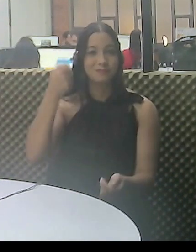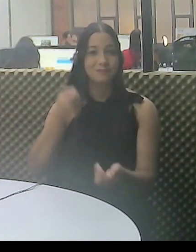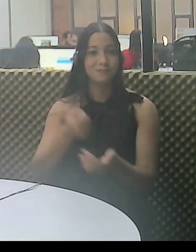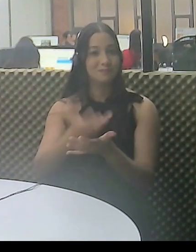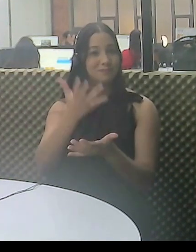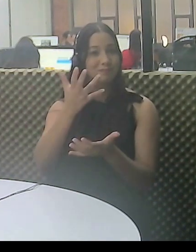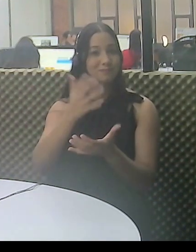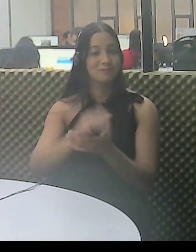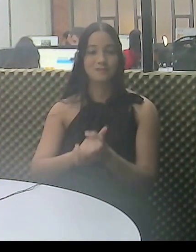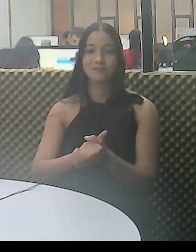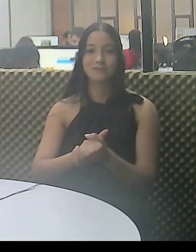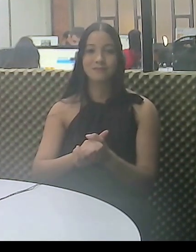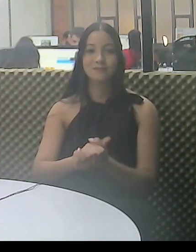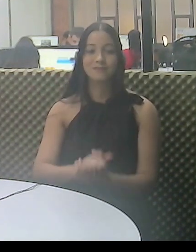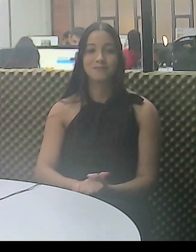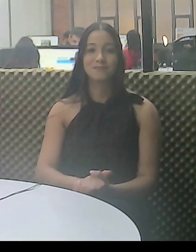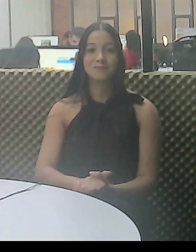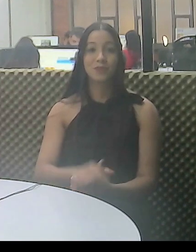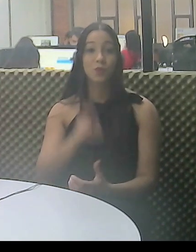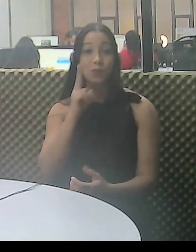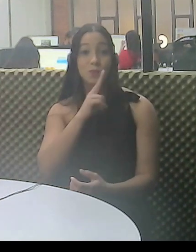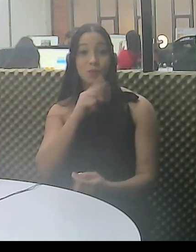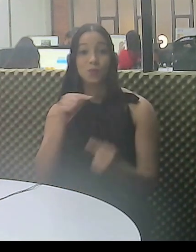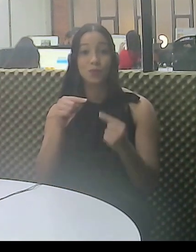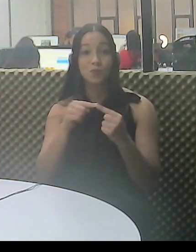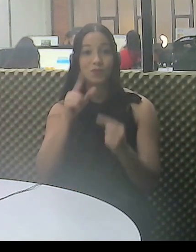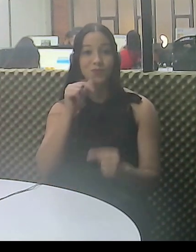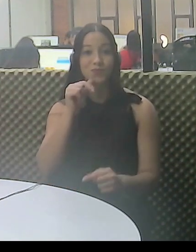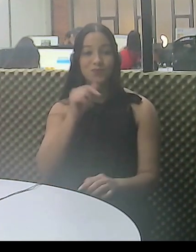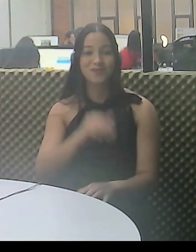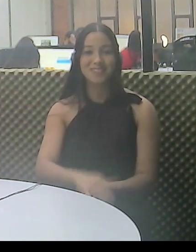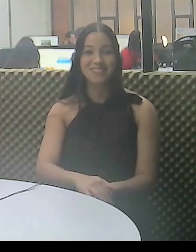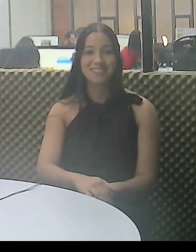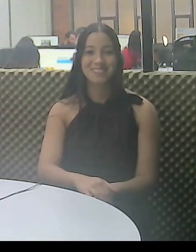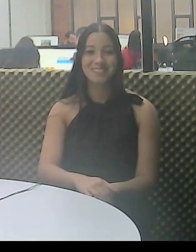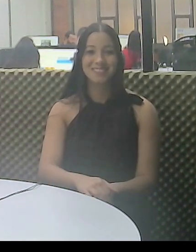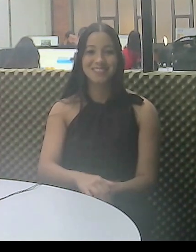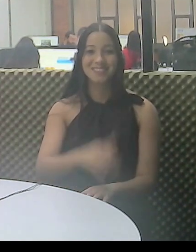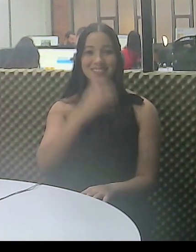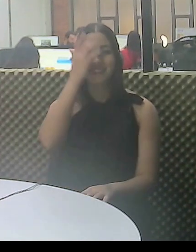Piscou? Paguei. Tem agilidade? Tem Demai.